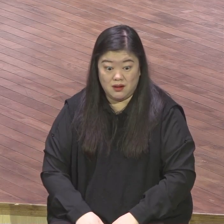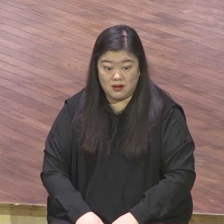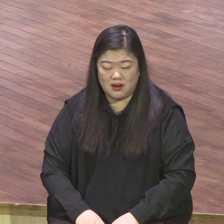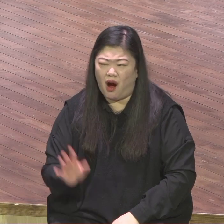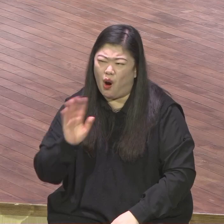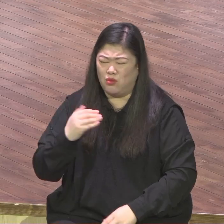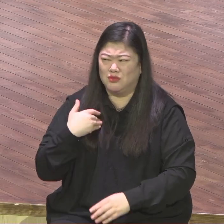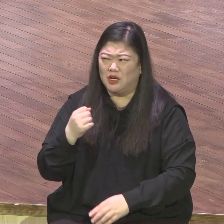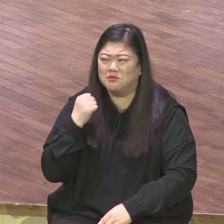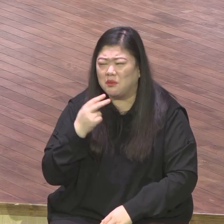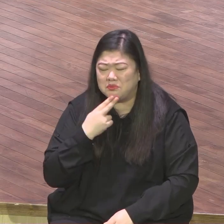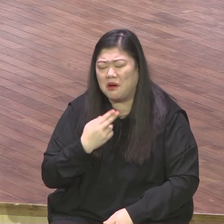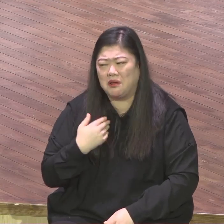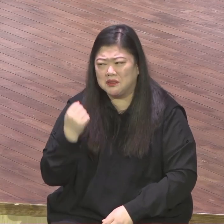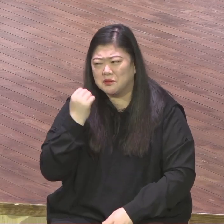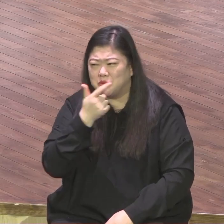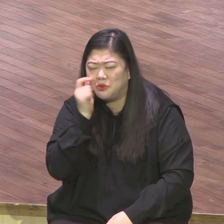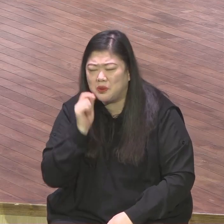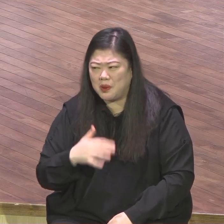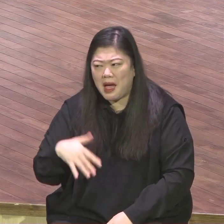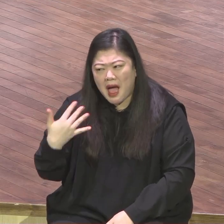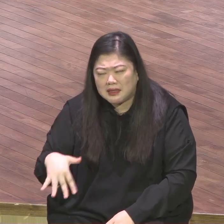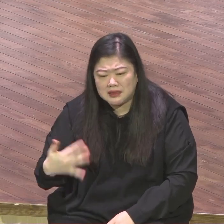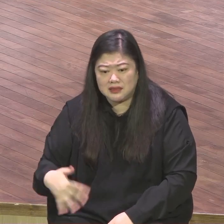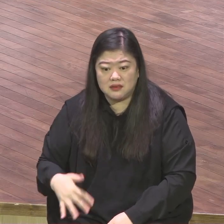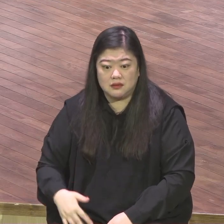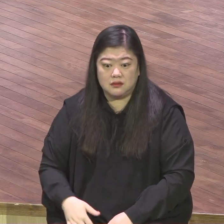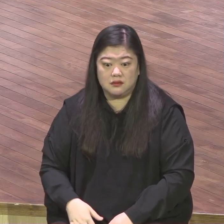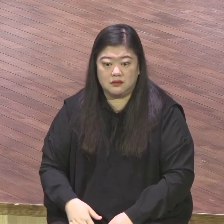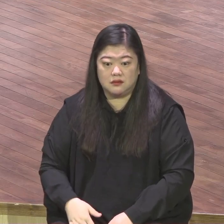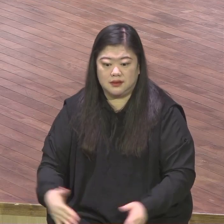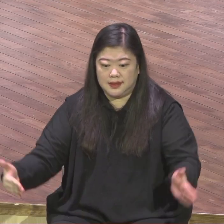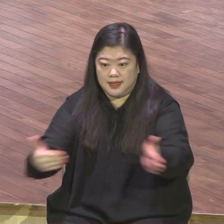큰지 현장에서 체험해 봐야 돼요.